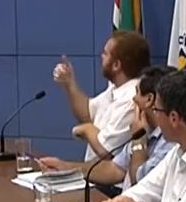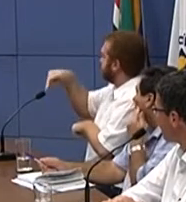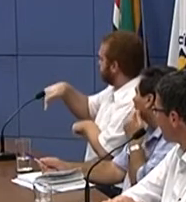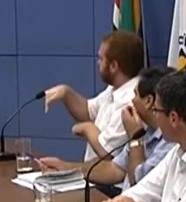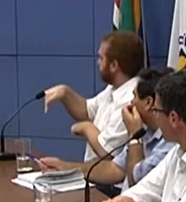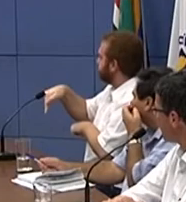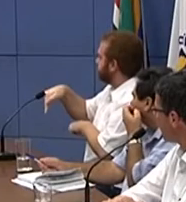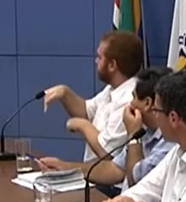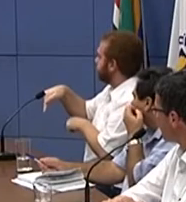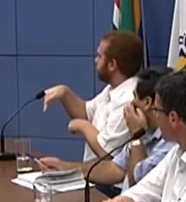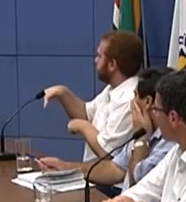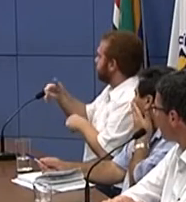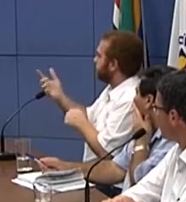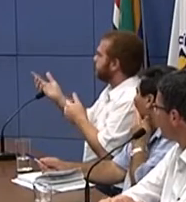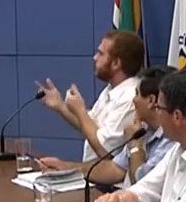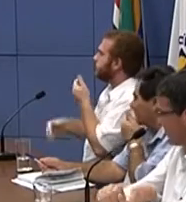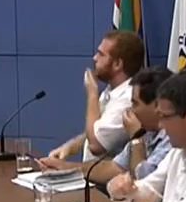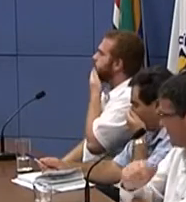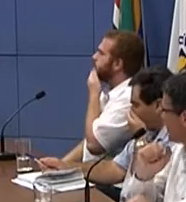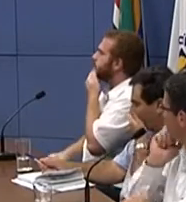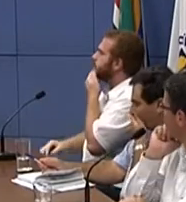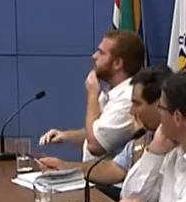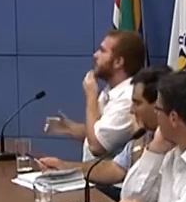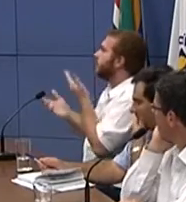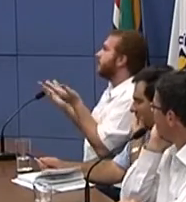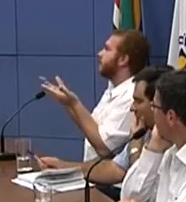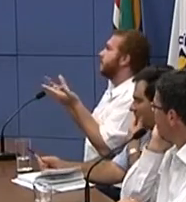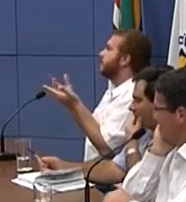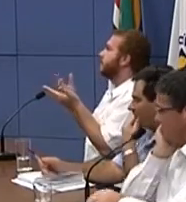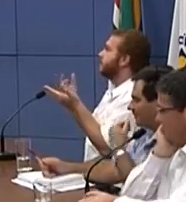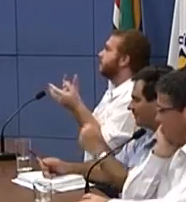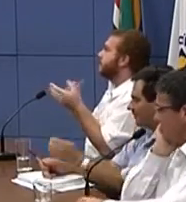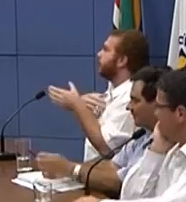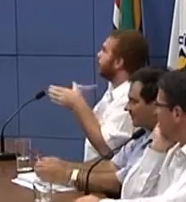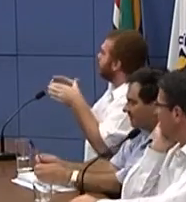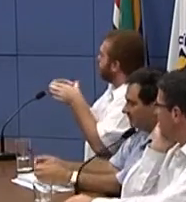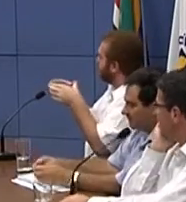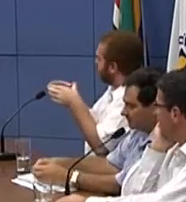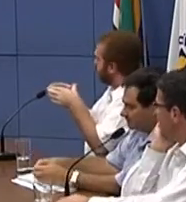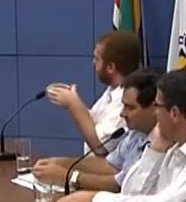Eu vou contar a minha experiência. É a primeira vez que eu estou aqui.